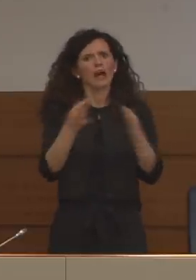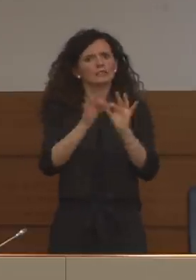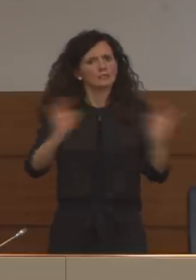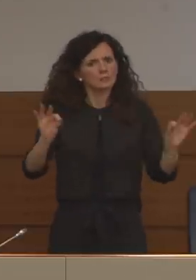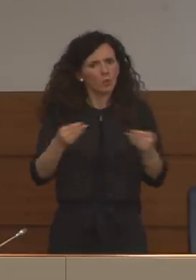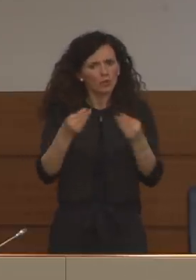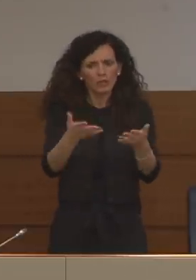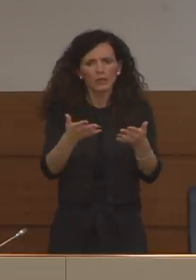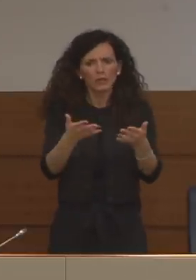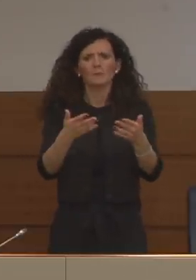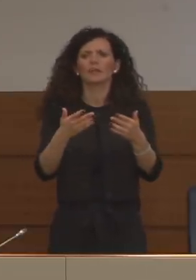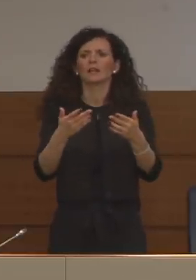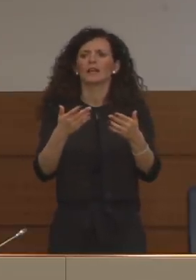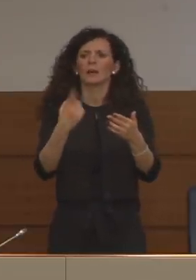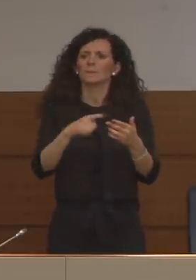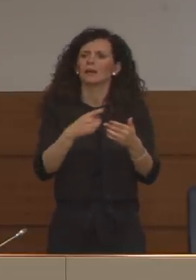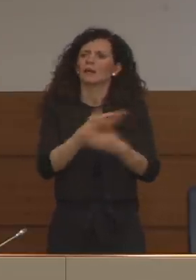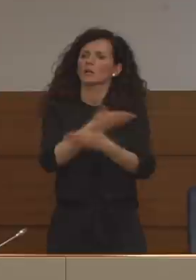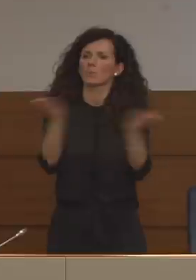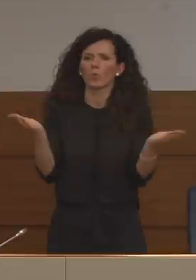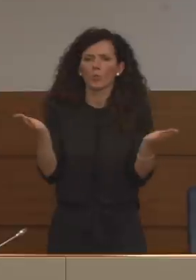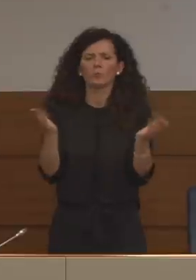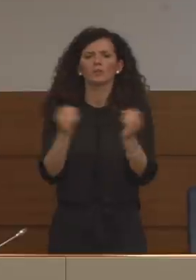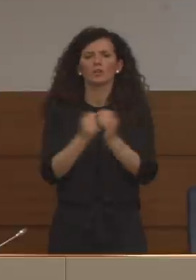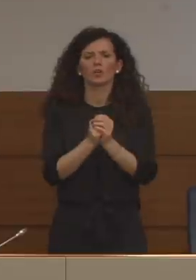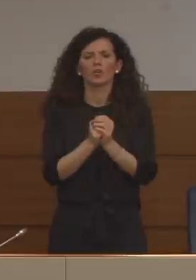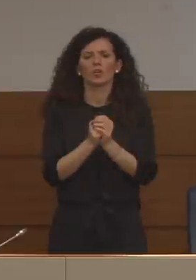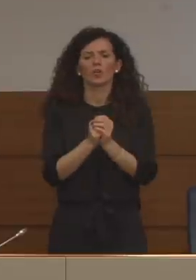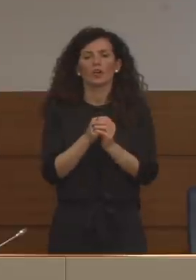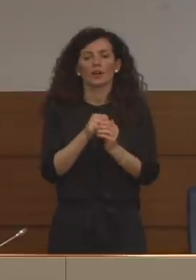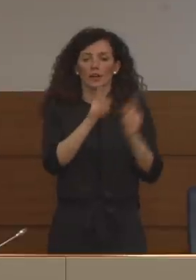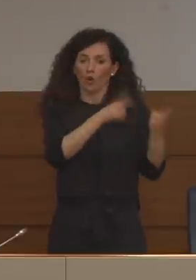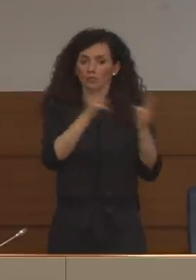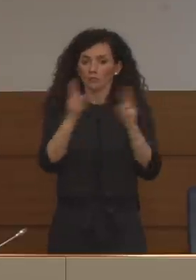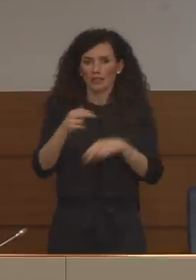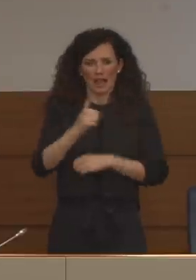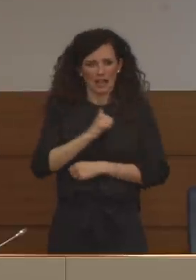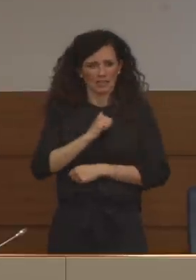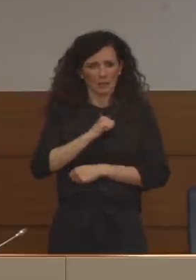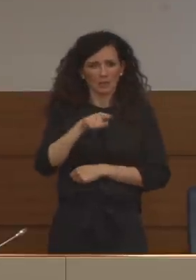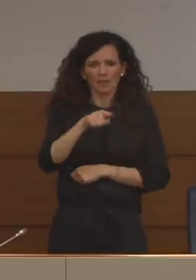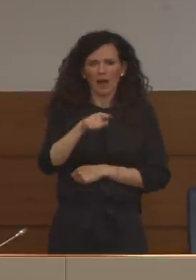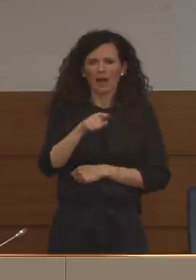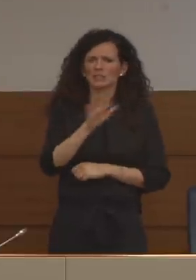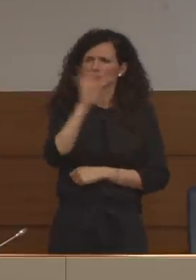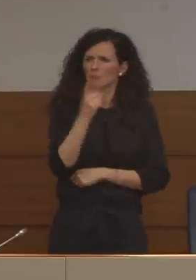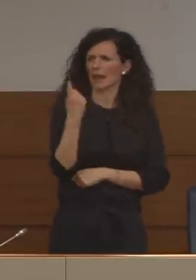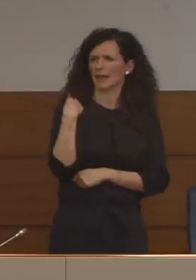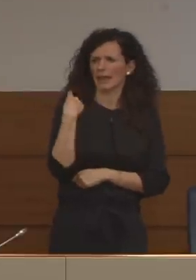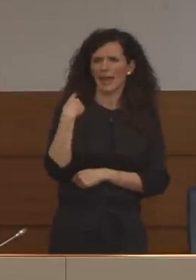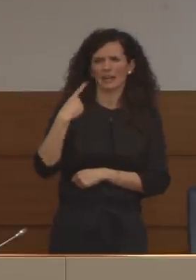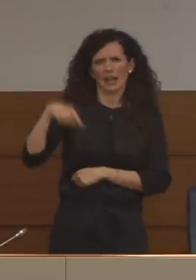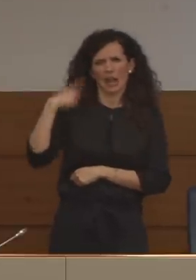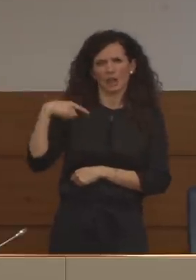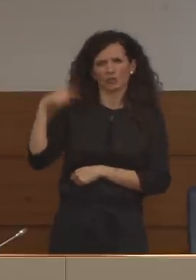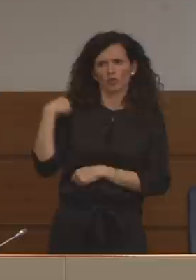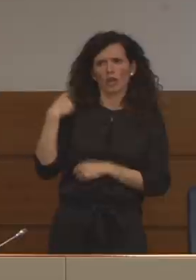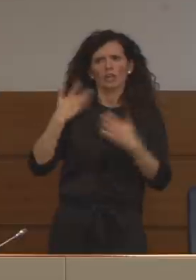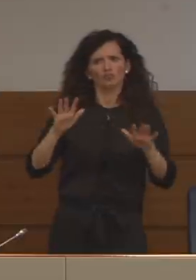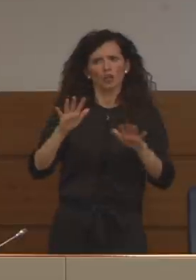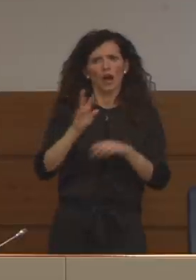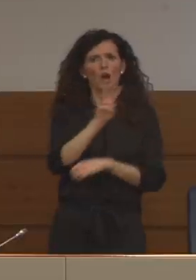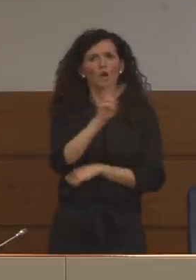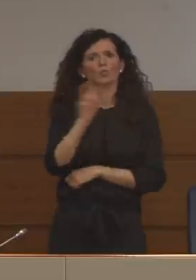del servizio pubblico e hanno ricevuto ieri l'altro ieri avevamo a oltre 200